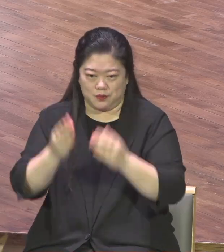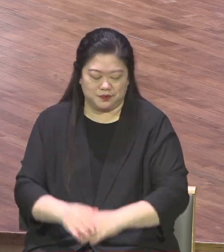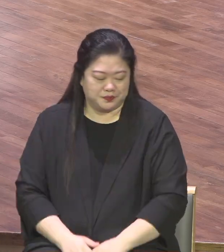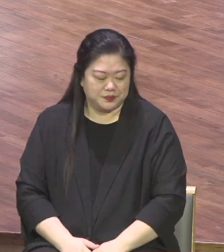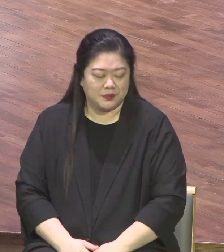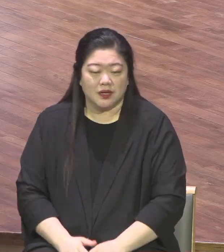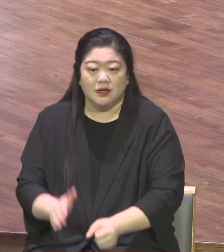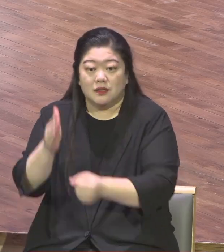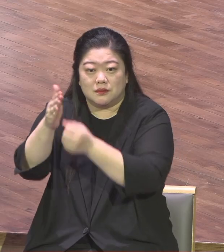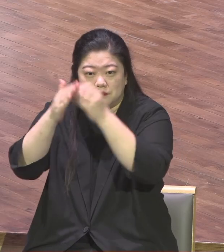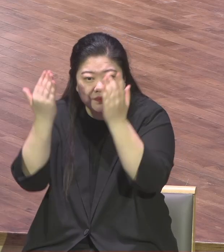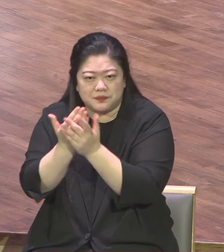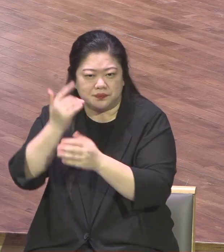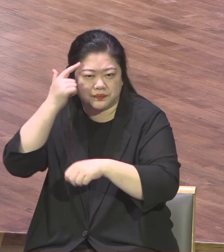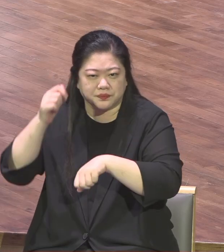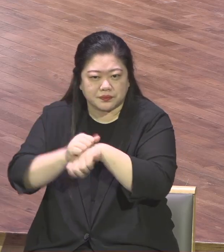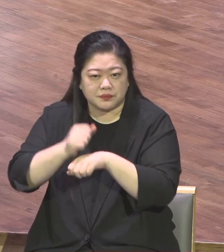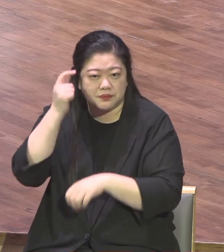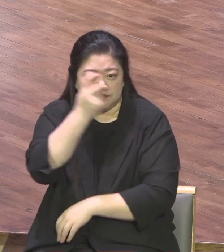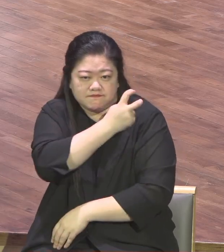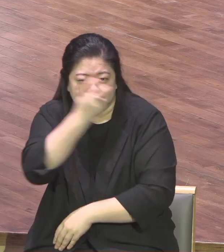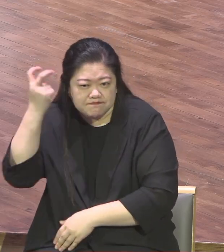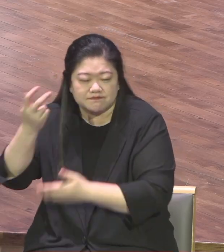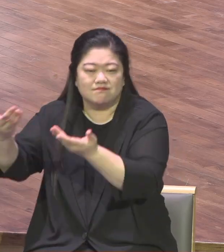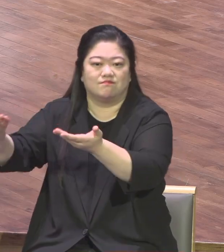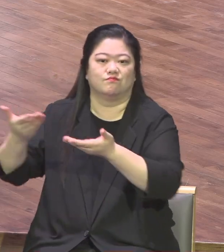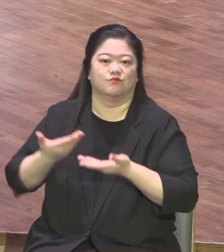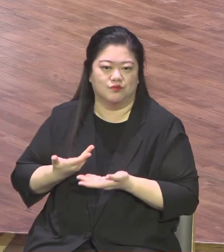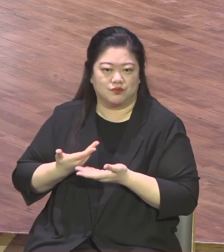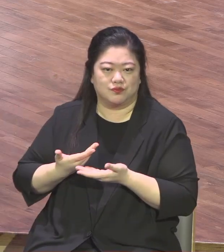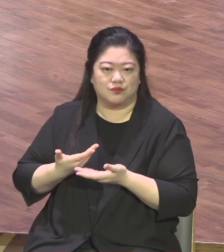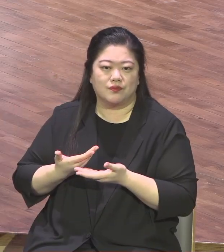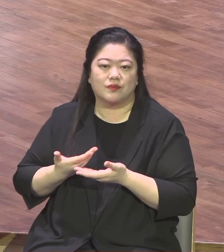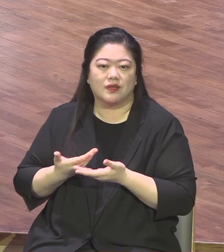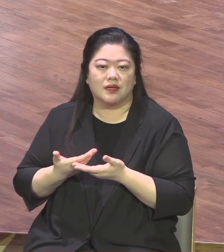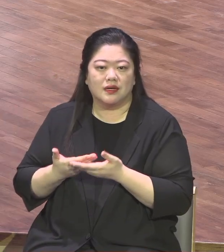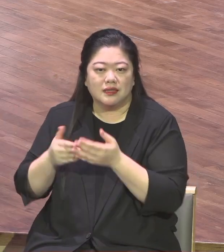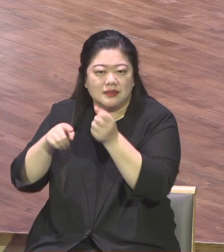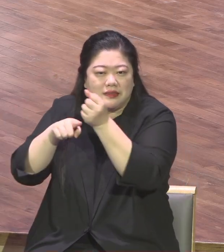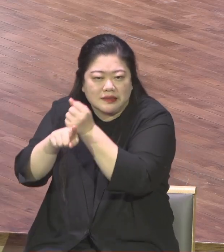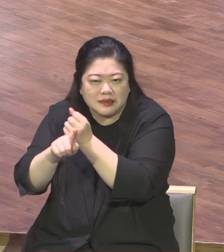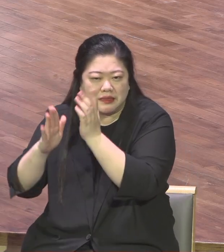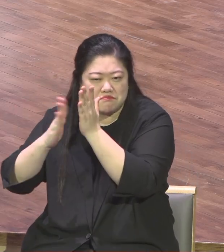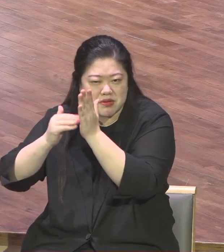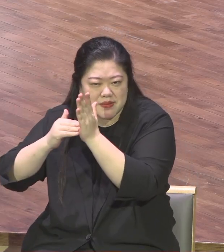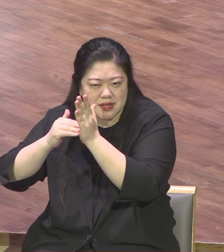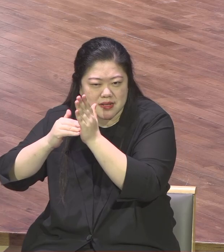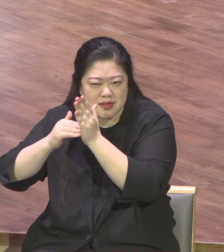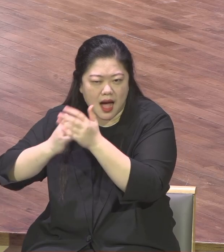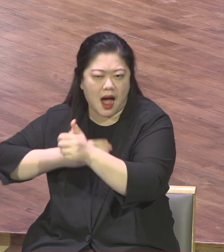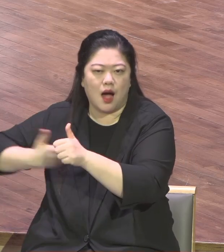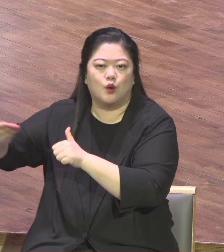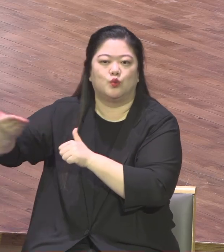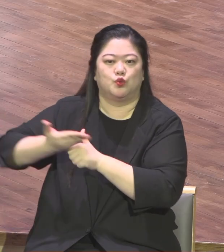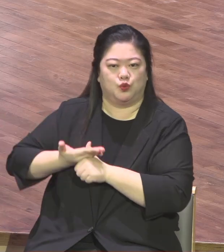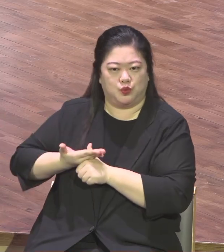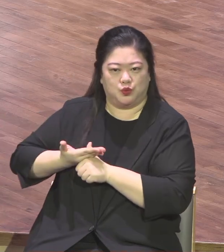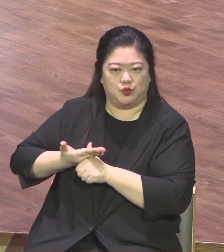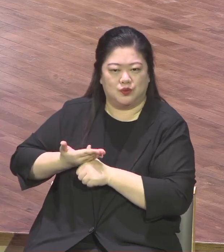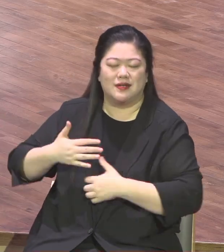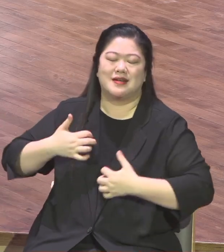그가 모든 지혜와 총명을 우리에게 넘치게 하소. 그 뜻의 비밀을 우리에게 알리신 것이요